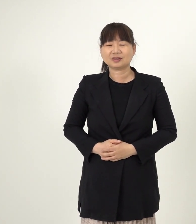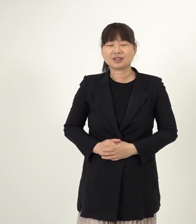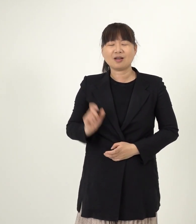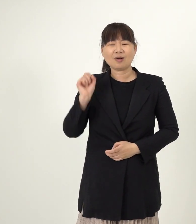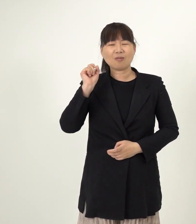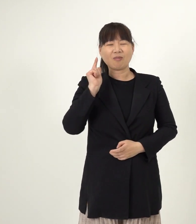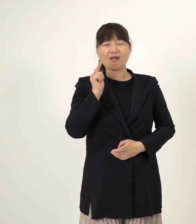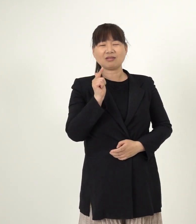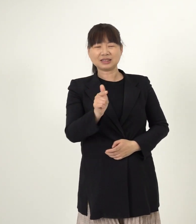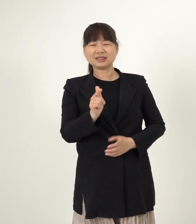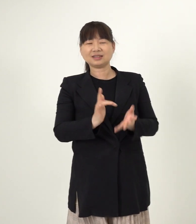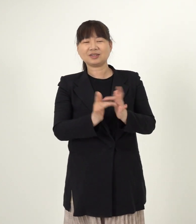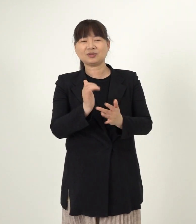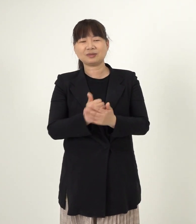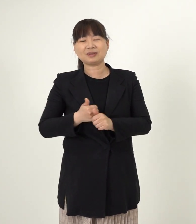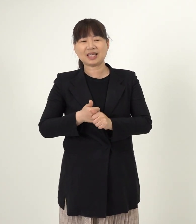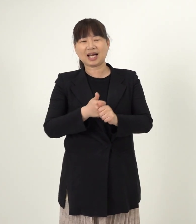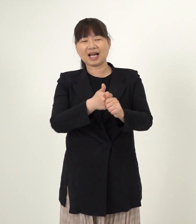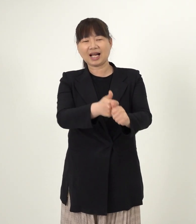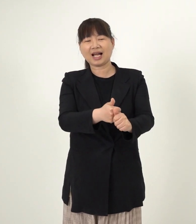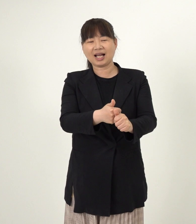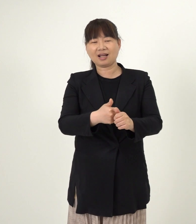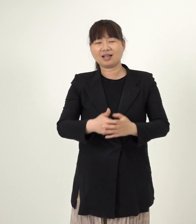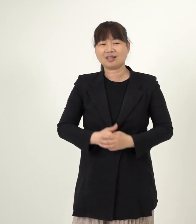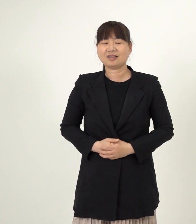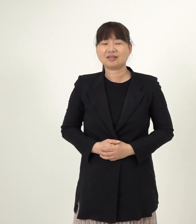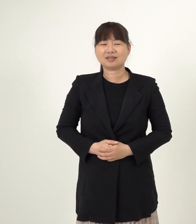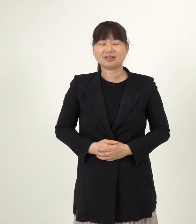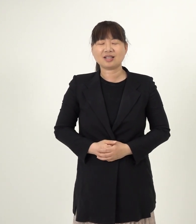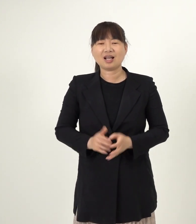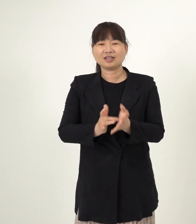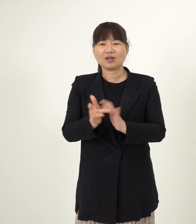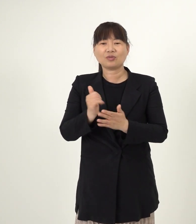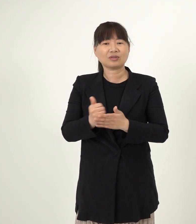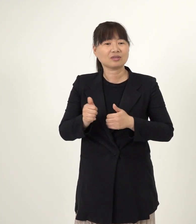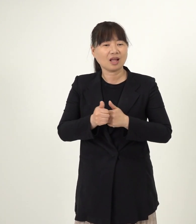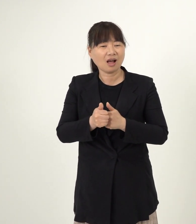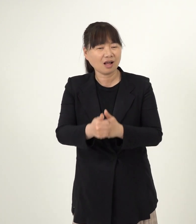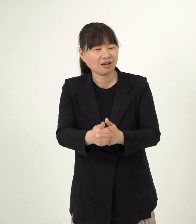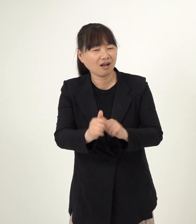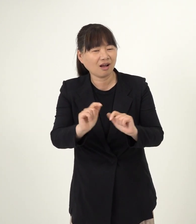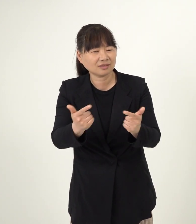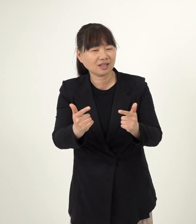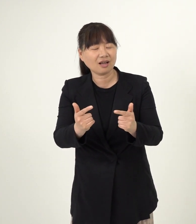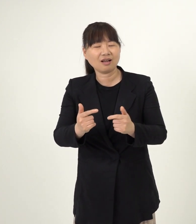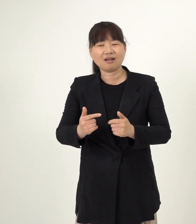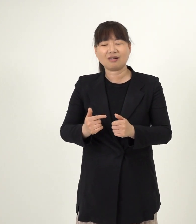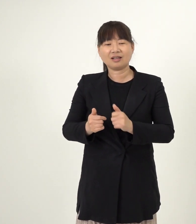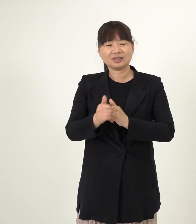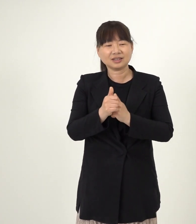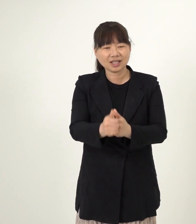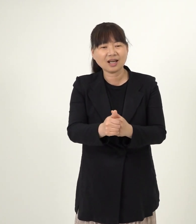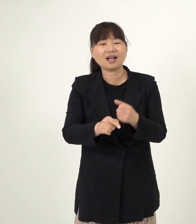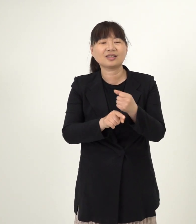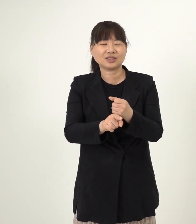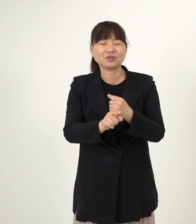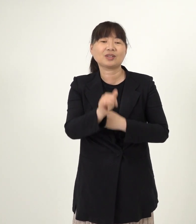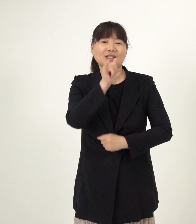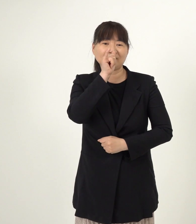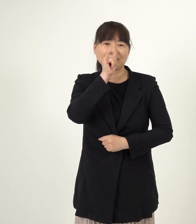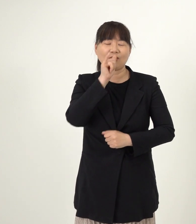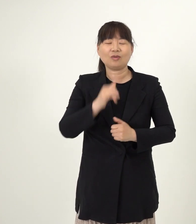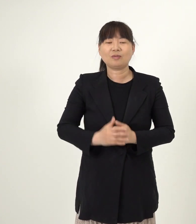멀찍이 예수를 따라갔어요. 근데 여러분, 여기 사실 예수를 따라간 게 아니라 그 뒤에 보면 따라간 이유가